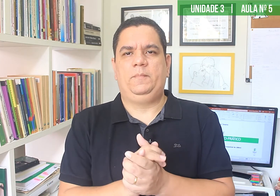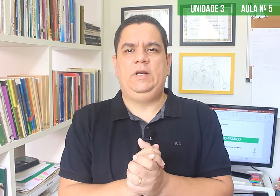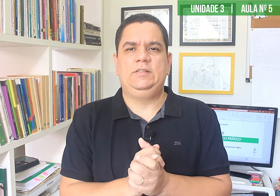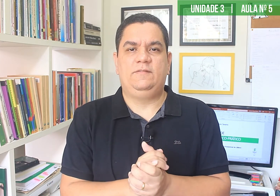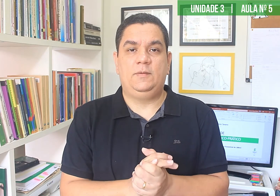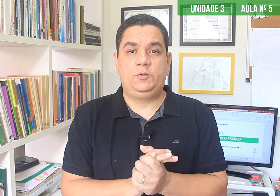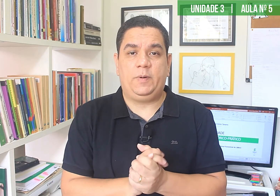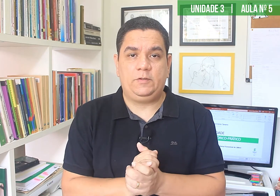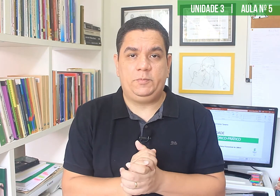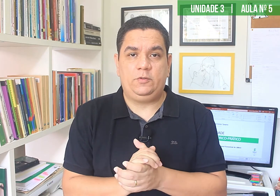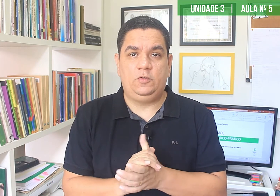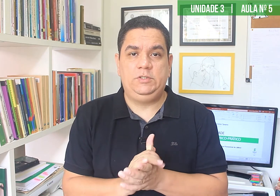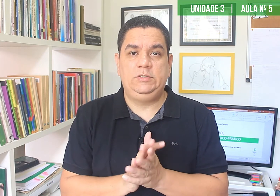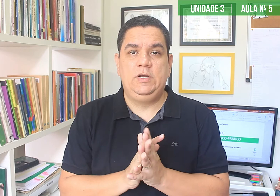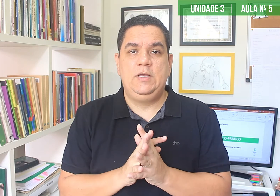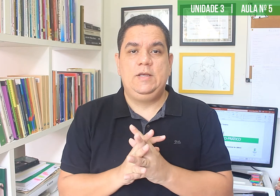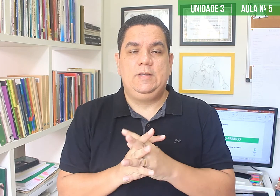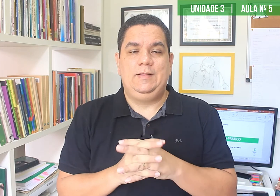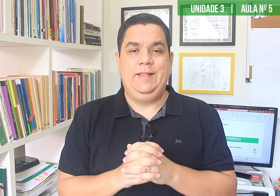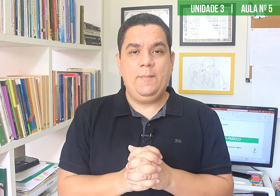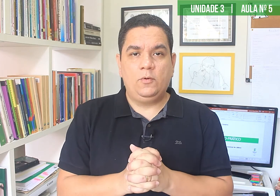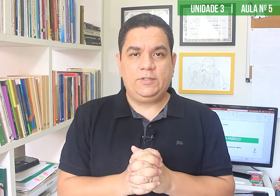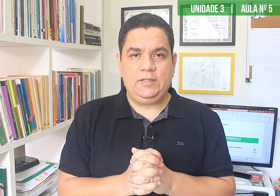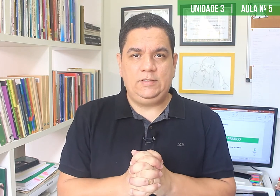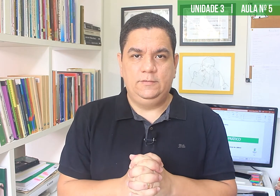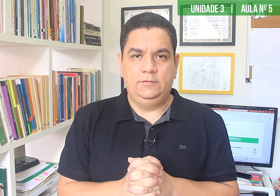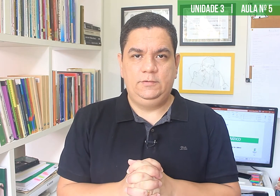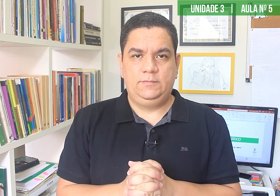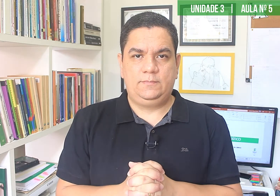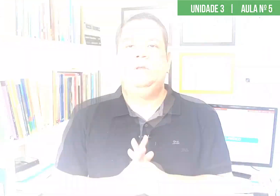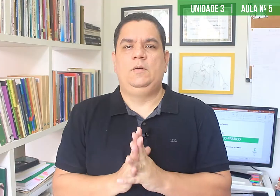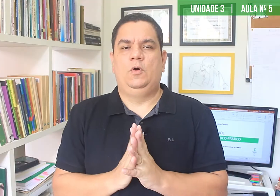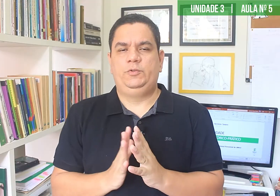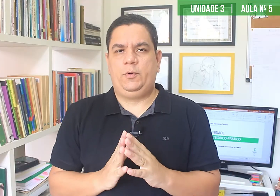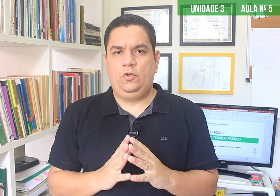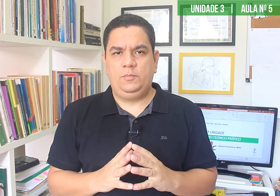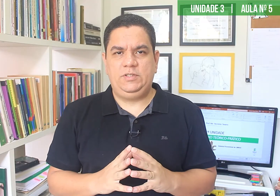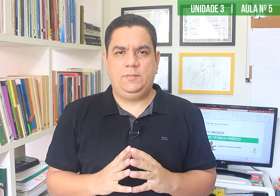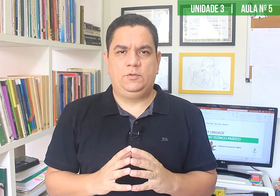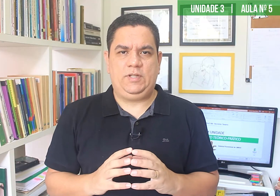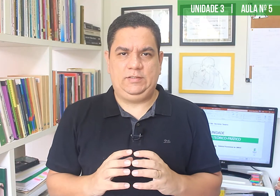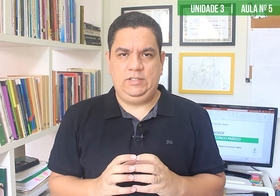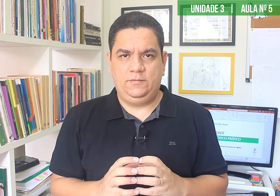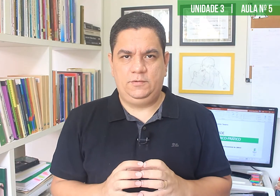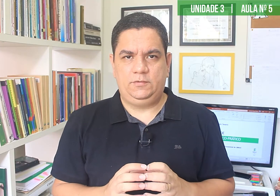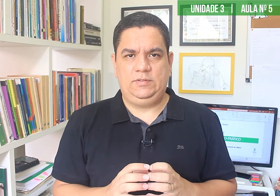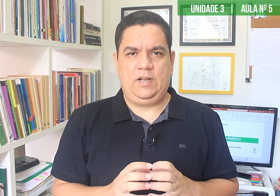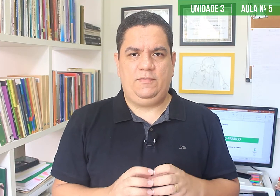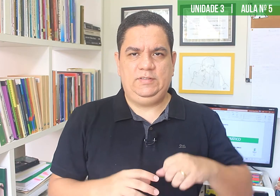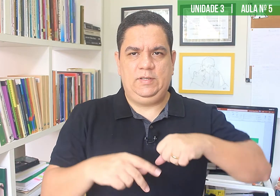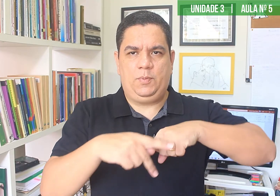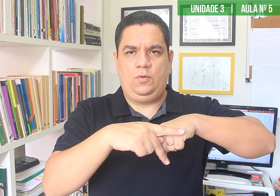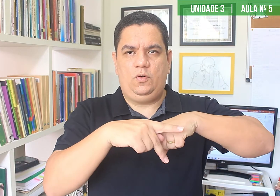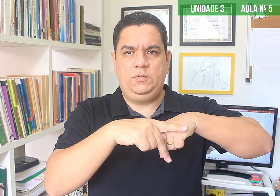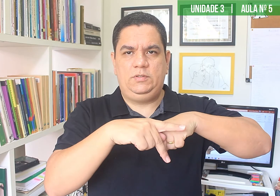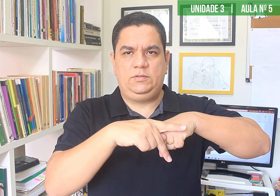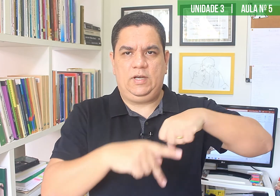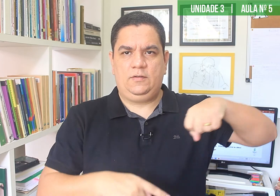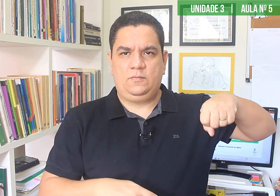Beleza, vamos para os pronomes demonstrativos. Bom, os pronomes demonstrativos, o sinal vai ser pronomes, tá? Uma